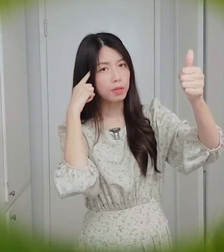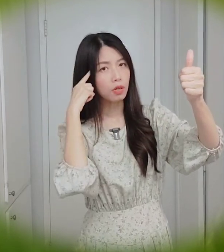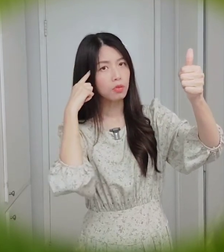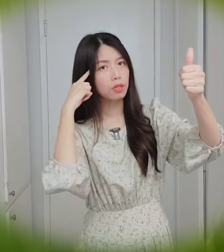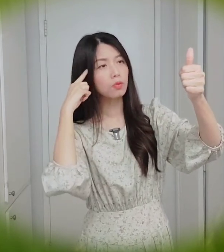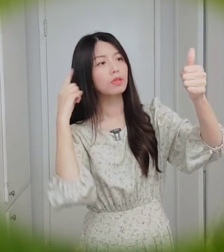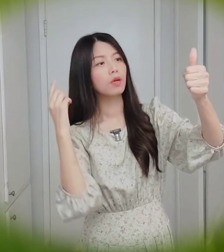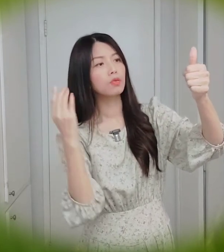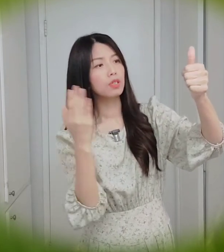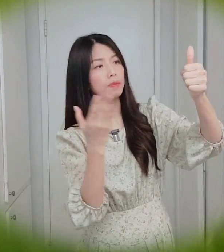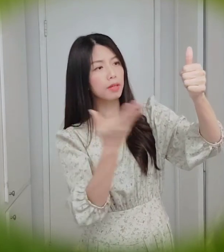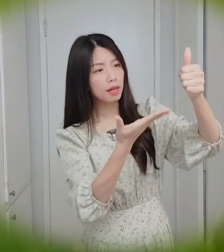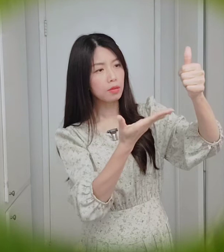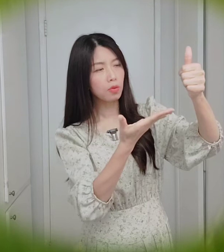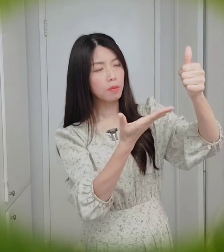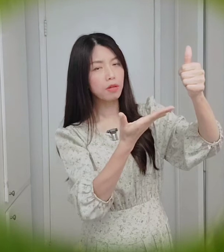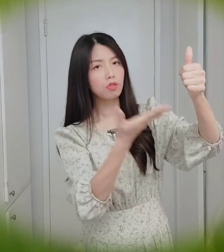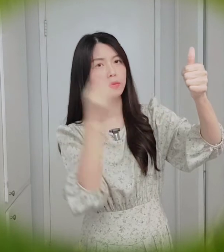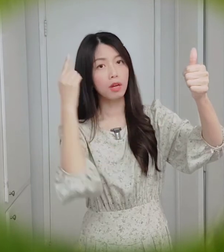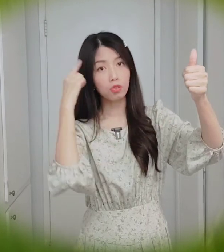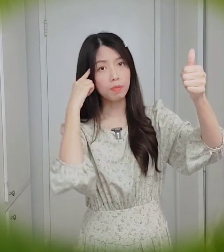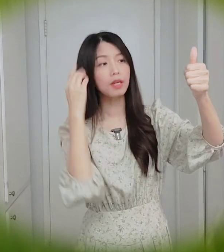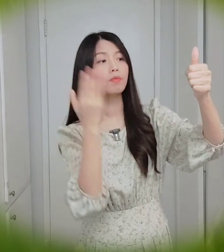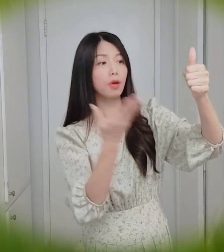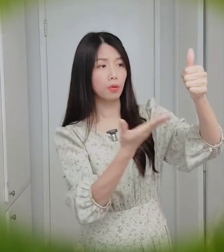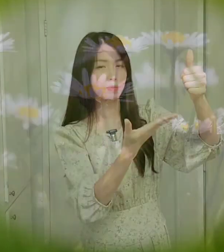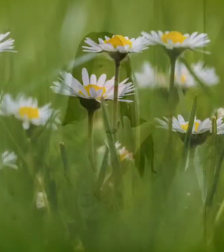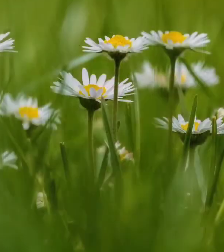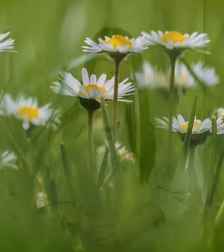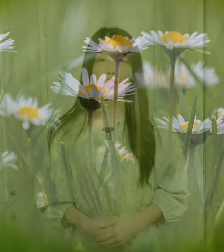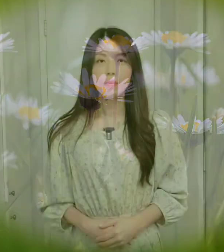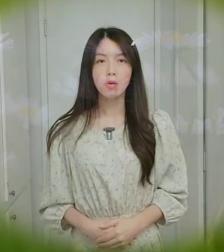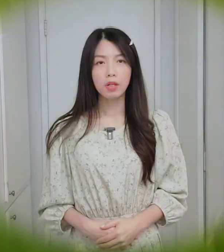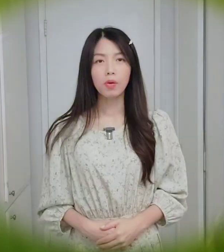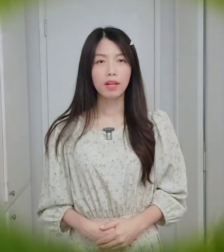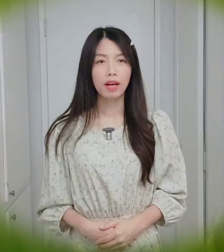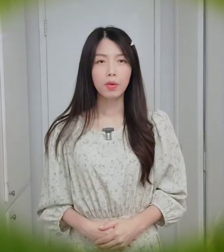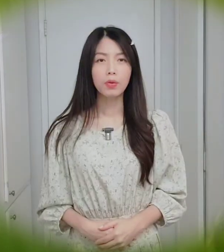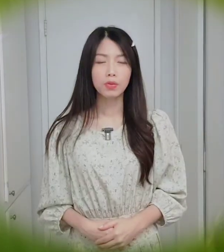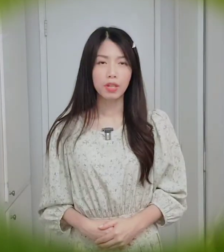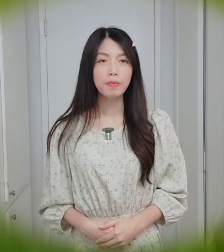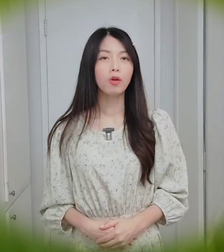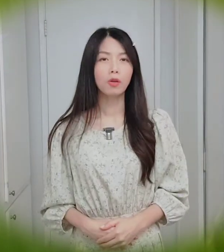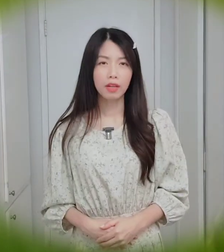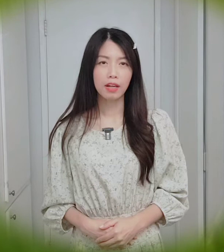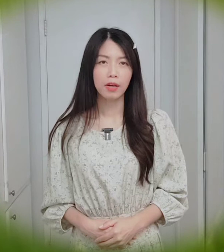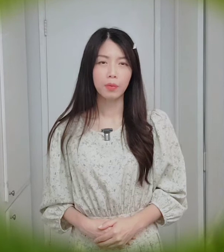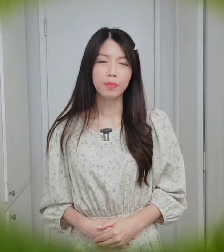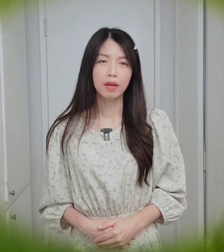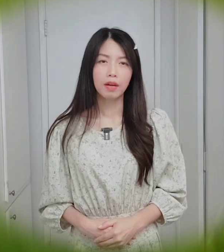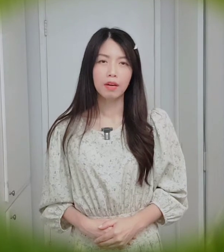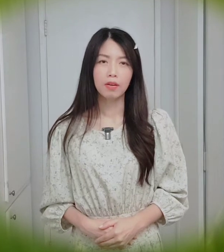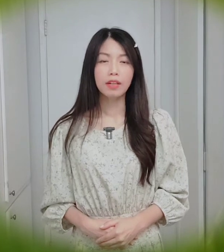관자들 한번 찍어주시고 그대로 주님께 손을 펼쳐주시면 돼요. 주님께 물어요. 주님 어디로 갈까요? 주님 어떻게